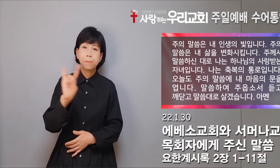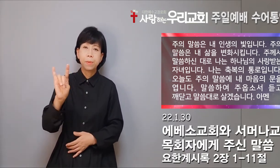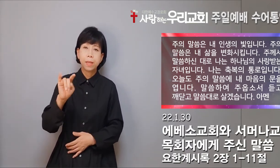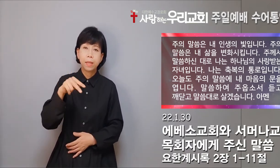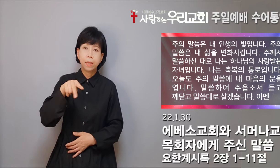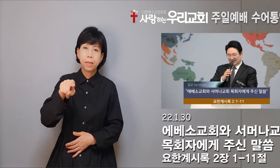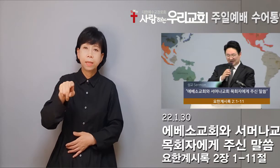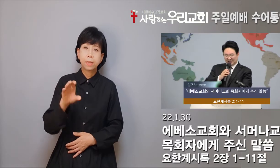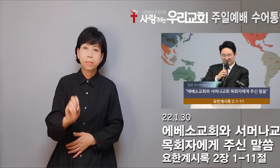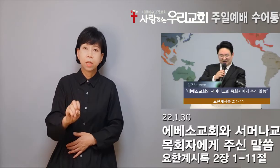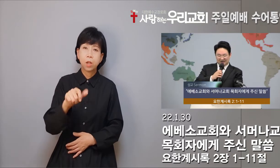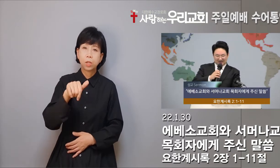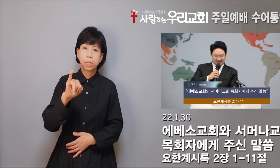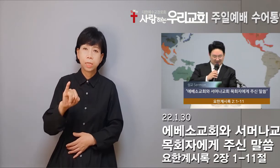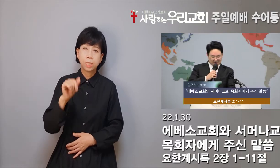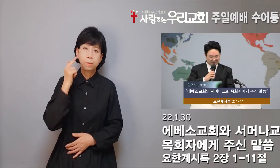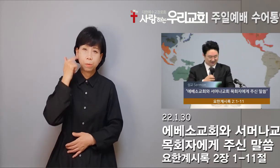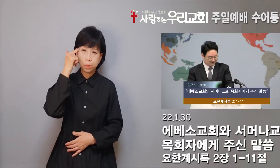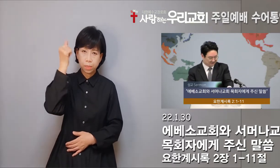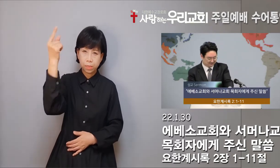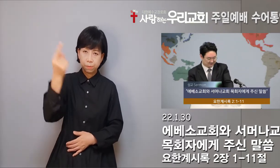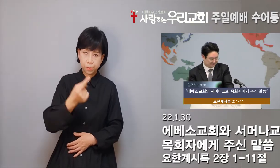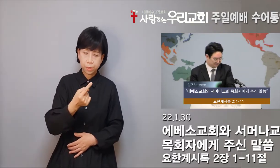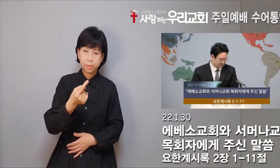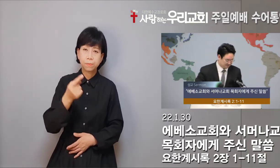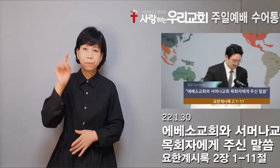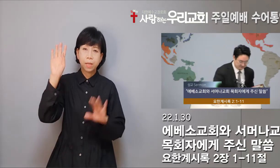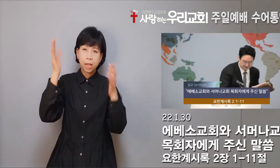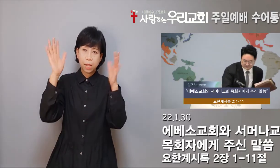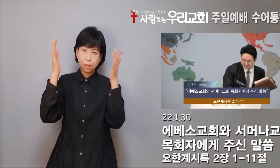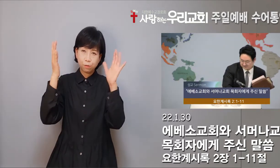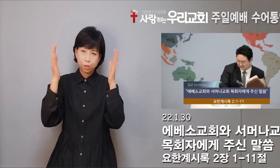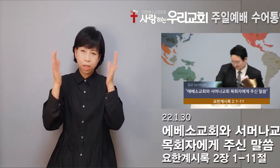목사님 나오시겠습니다. 할렐루야.